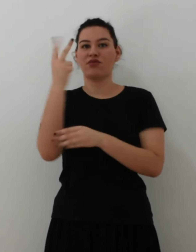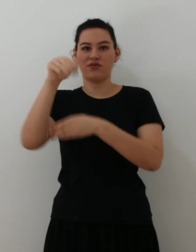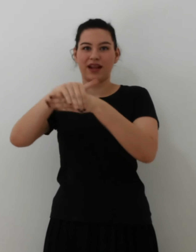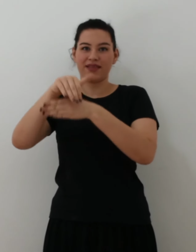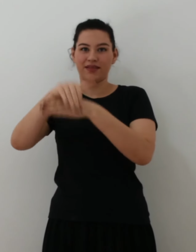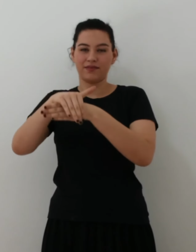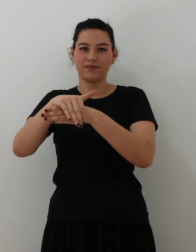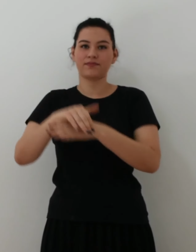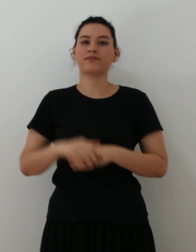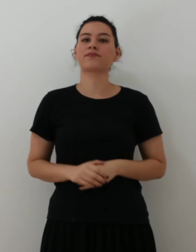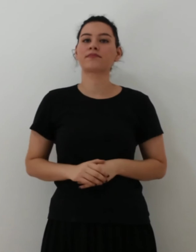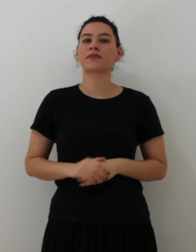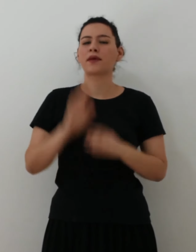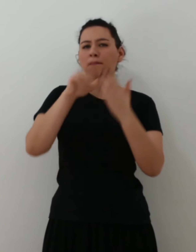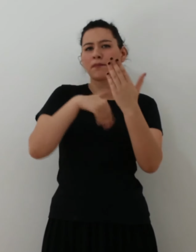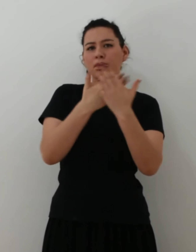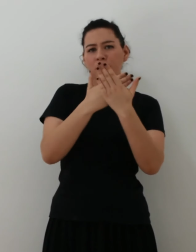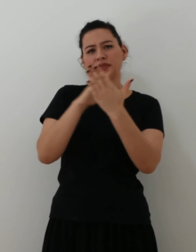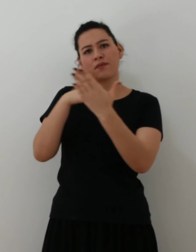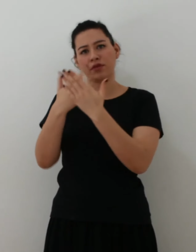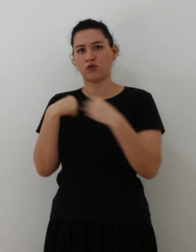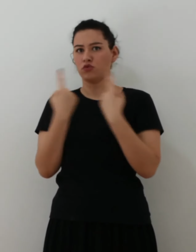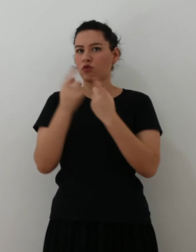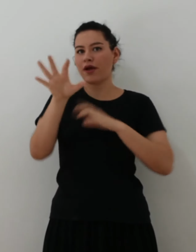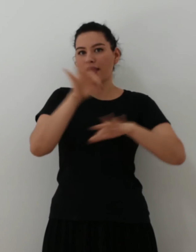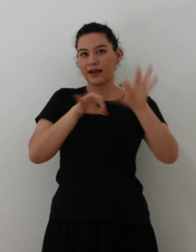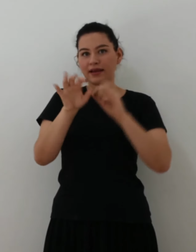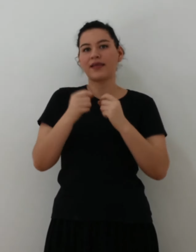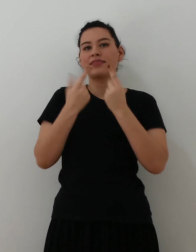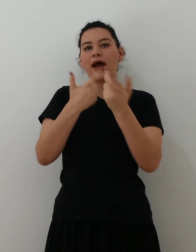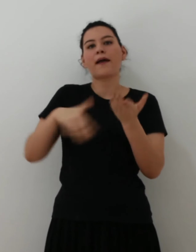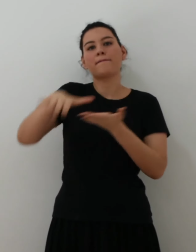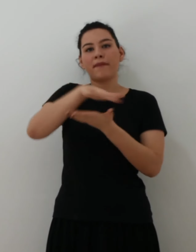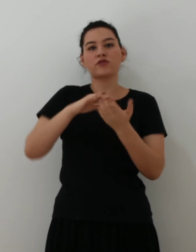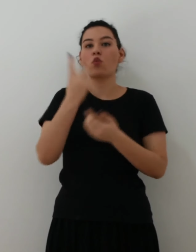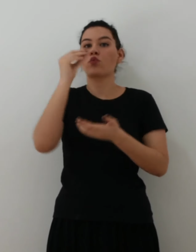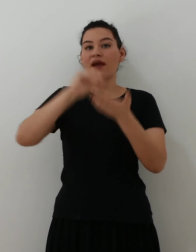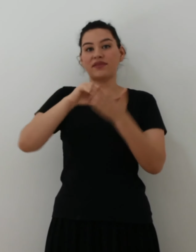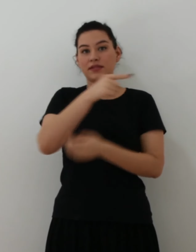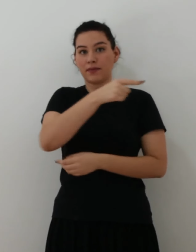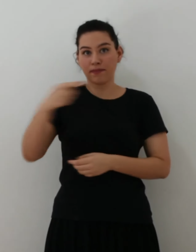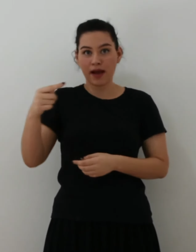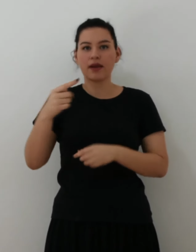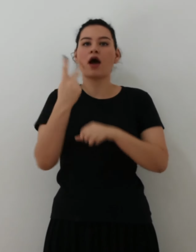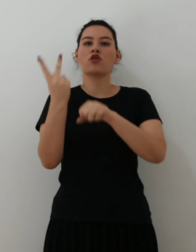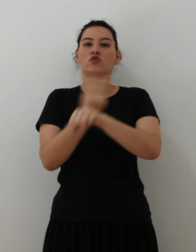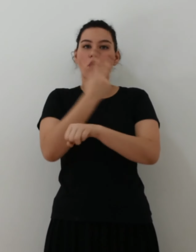A cada propuesta seleccionada se le brindará el espacio una vez por semana durante 2 horas y 30 minutos.